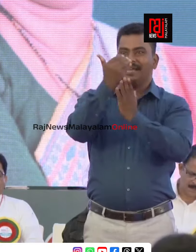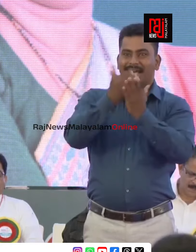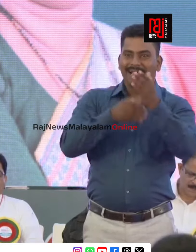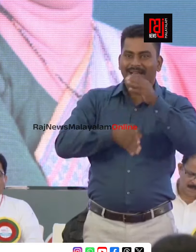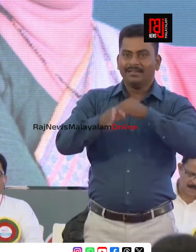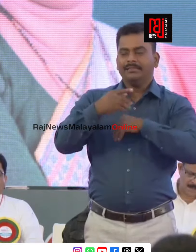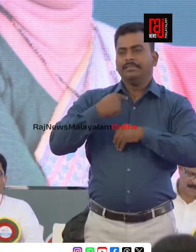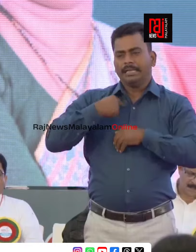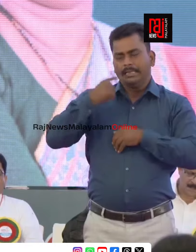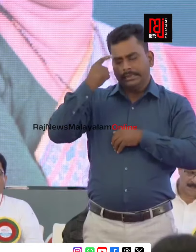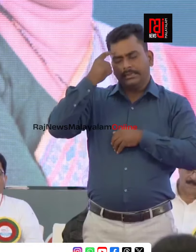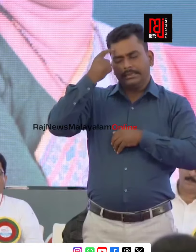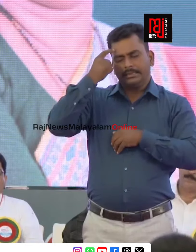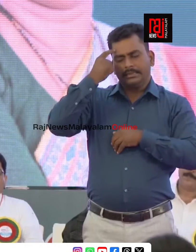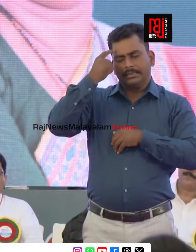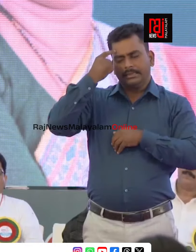ഇന്ന്